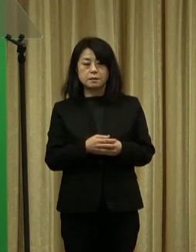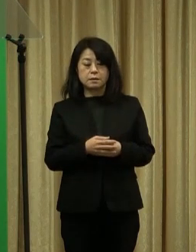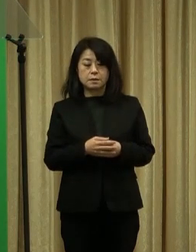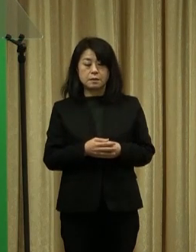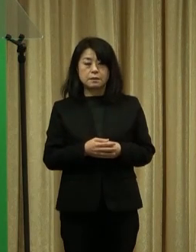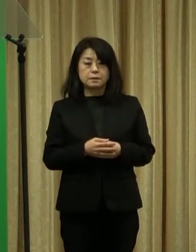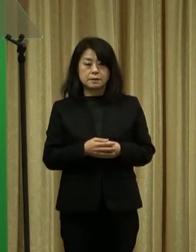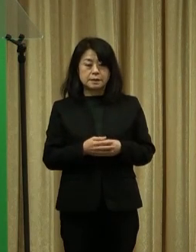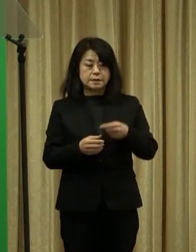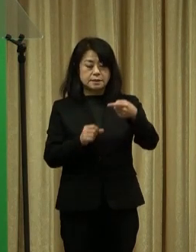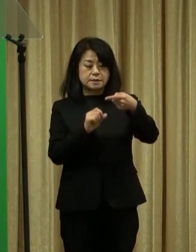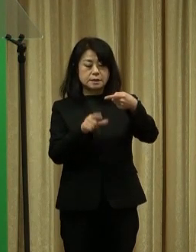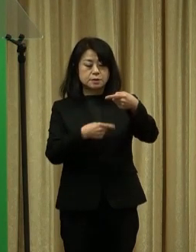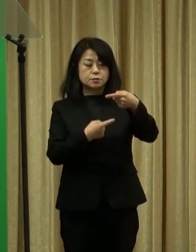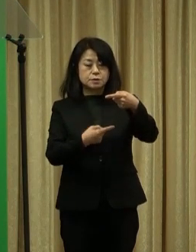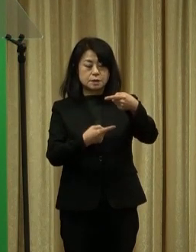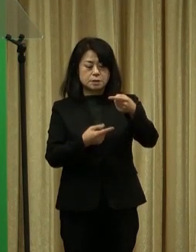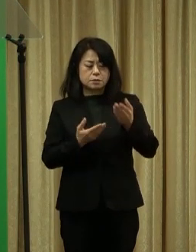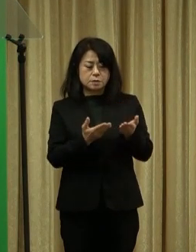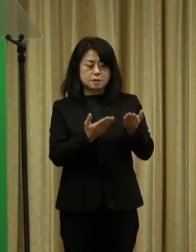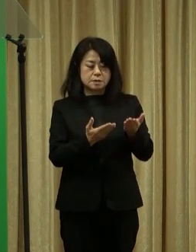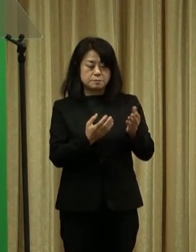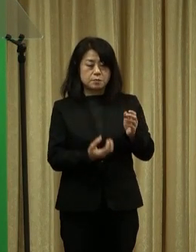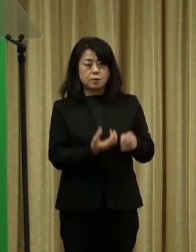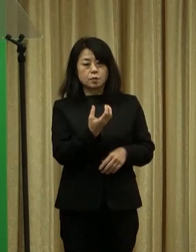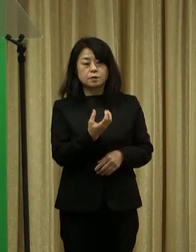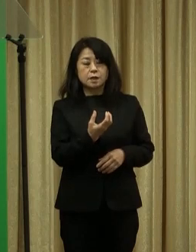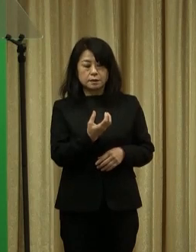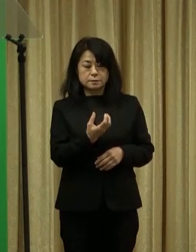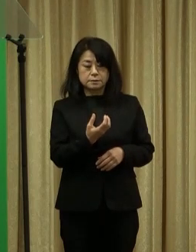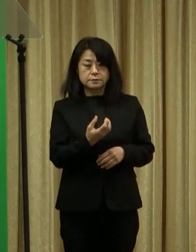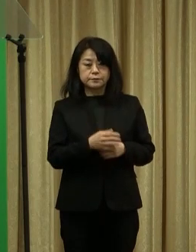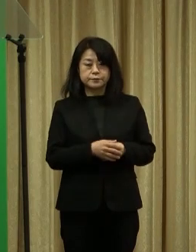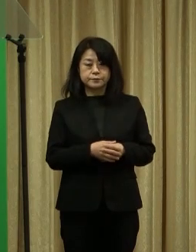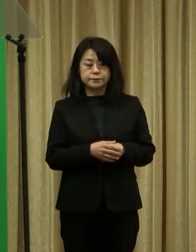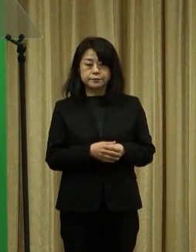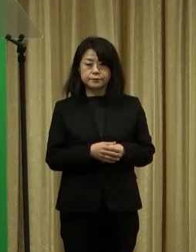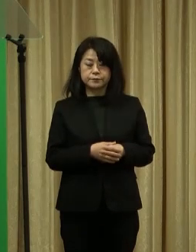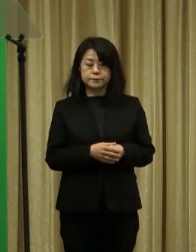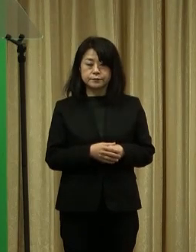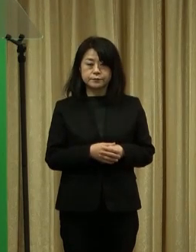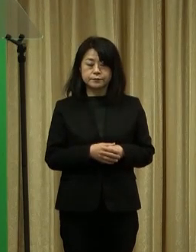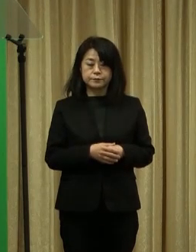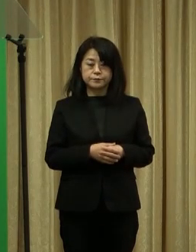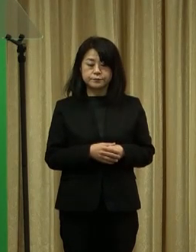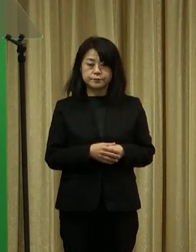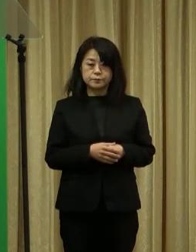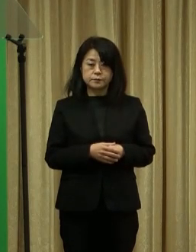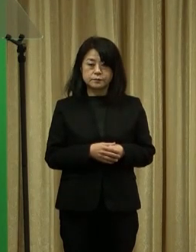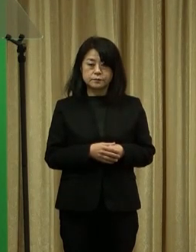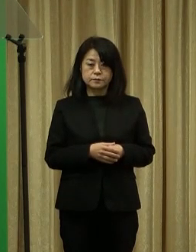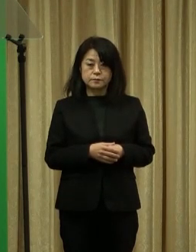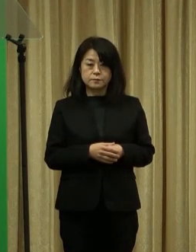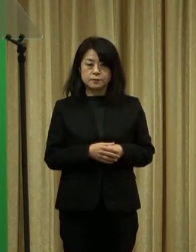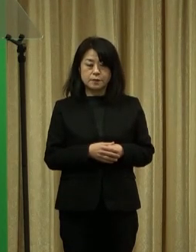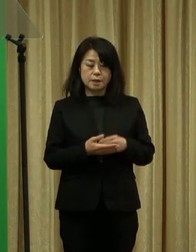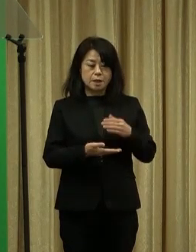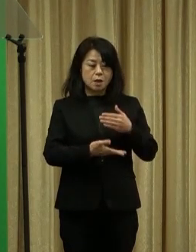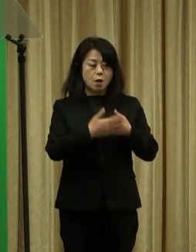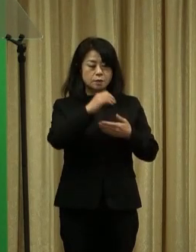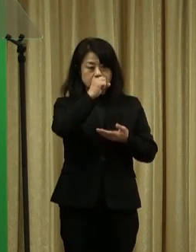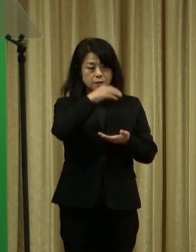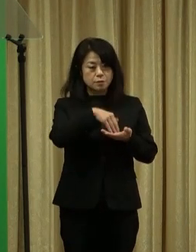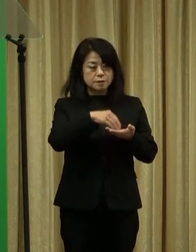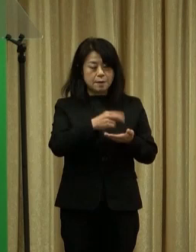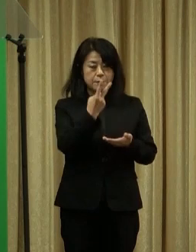に1月1日の地震ということもあり、先ほど来申し上げているように、2度にわたる補正も